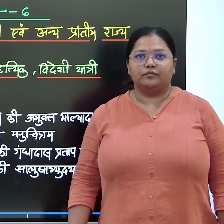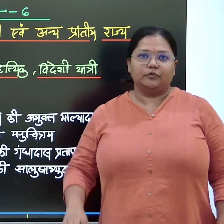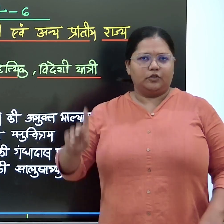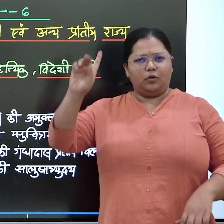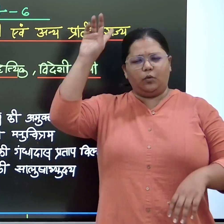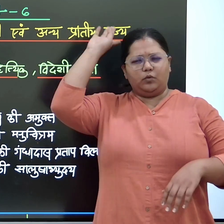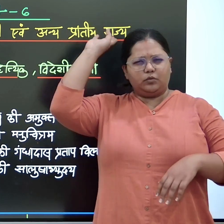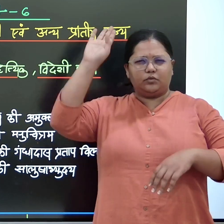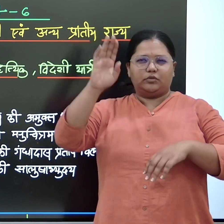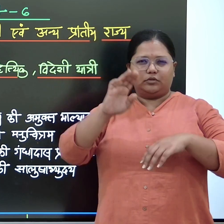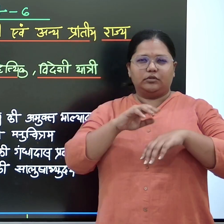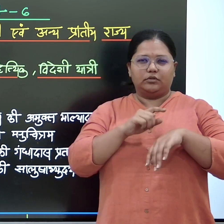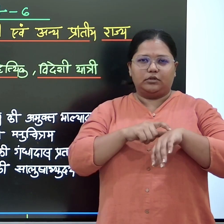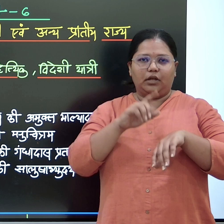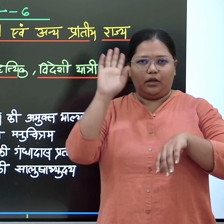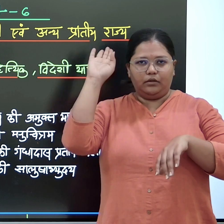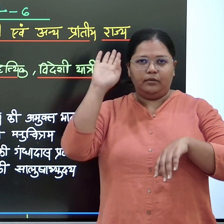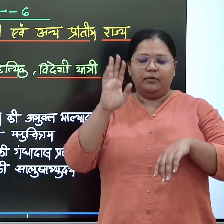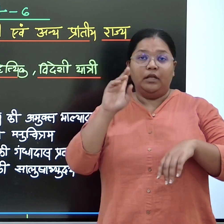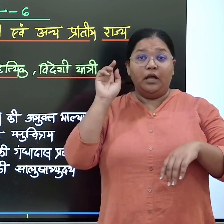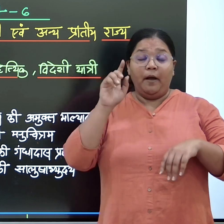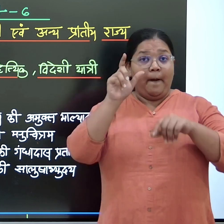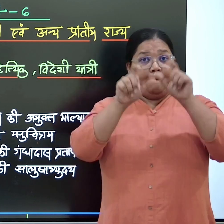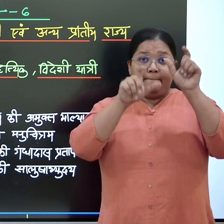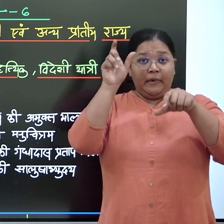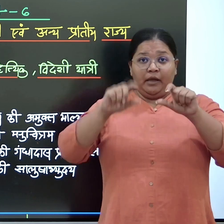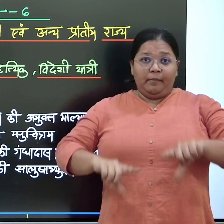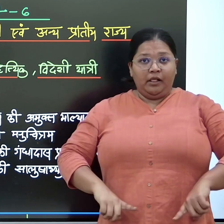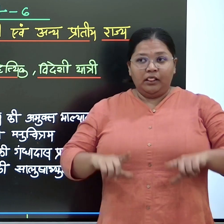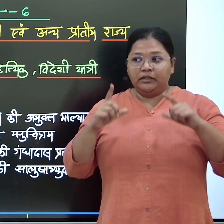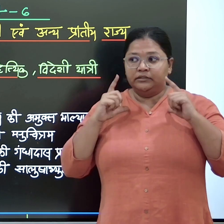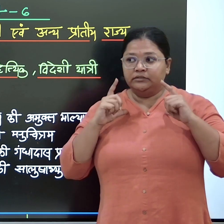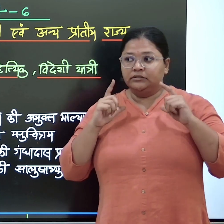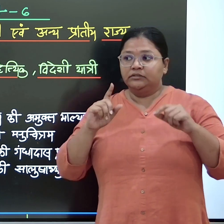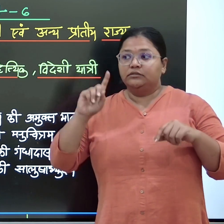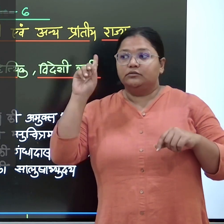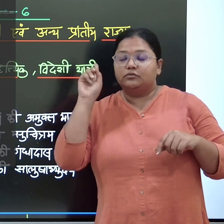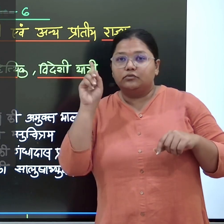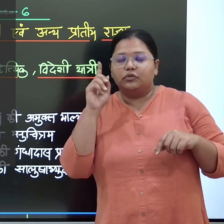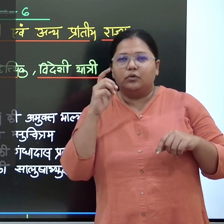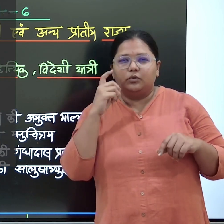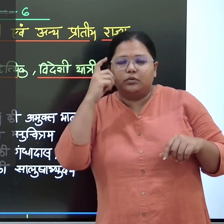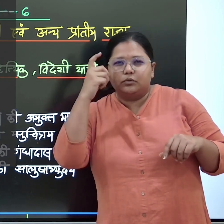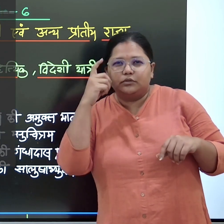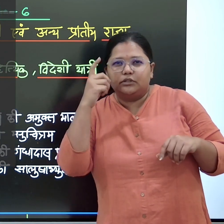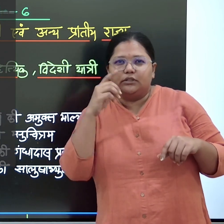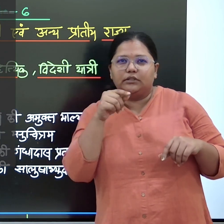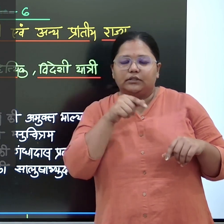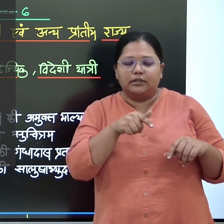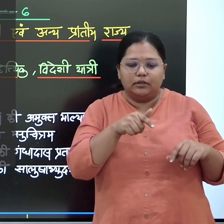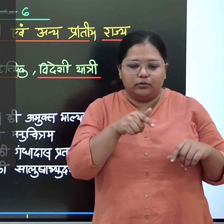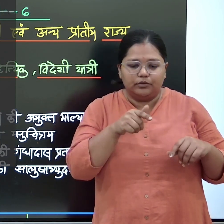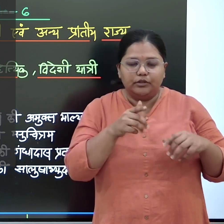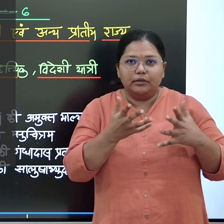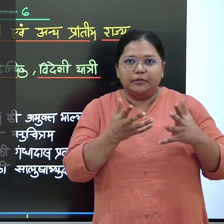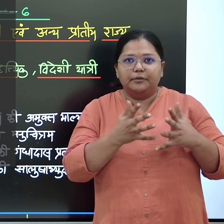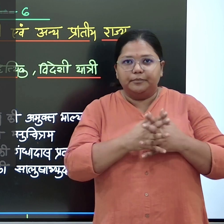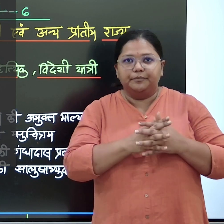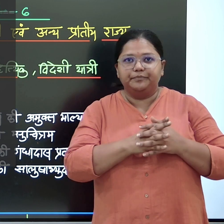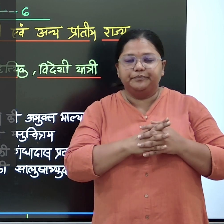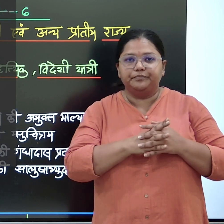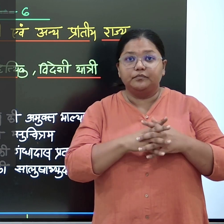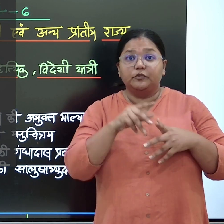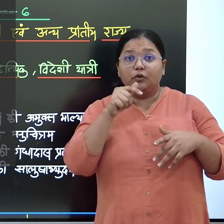साहित्य लिखा हुआ है, तो उनके द्वारा जो है वो कहानी कहानी से हमको इस समय के समय का ज्ञात